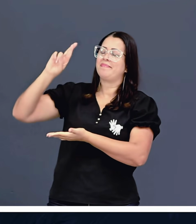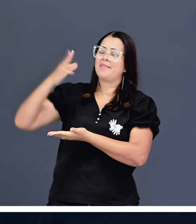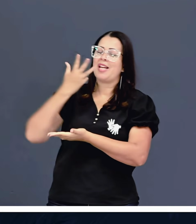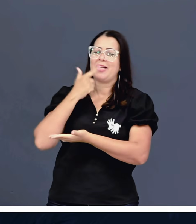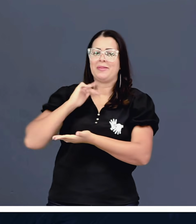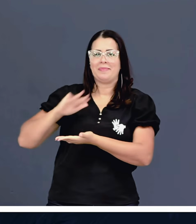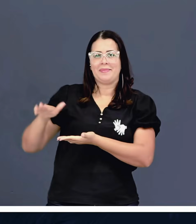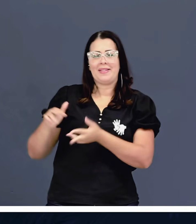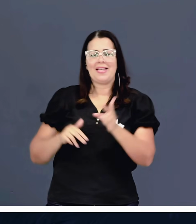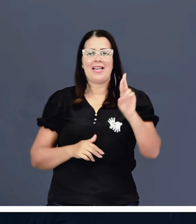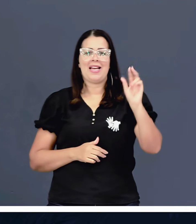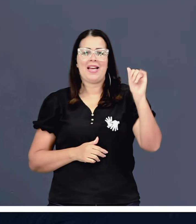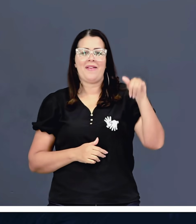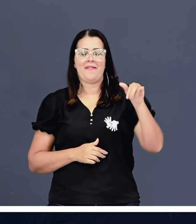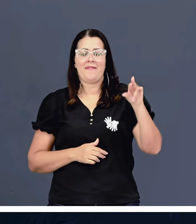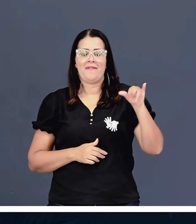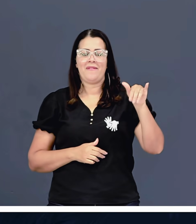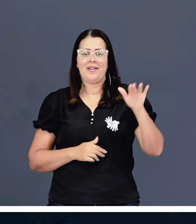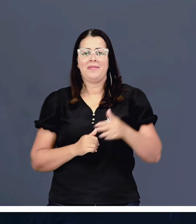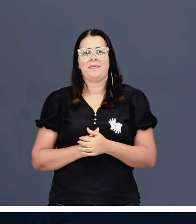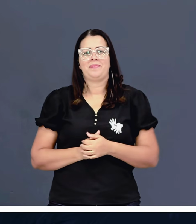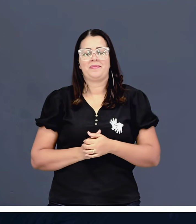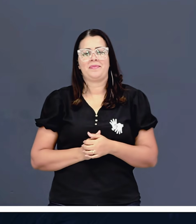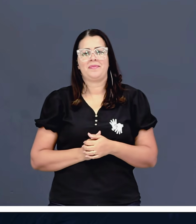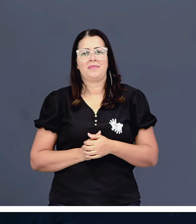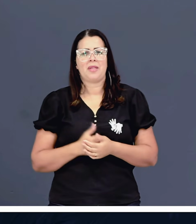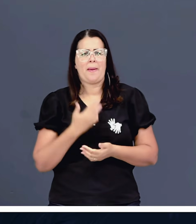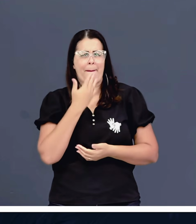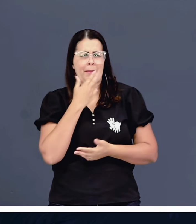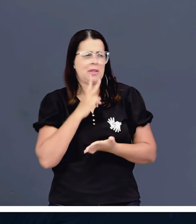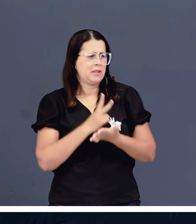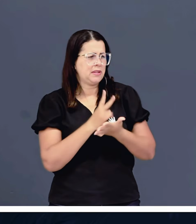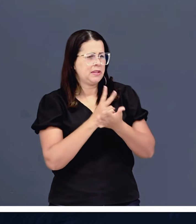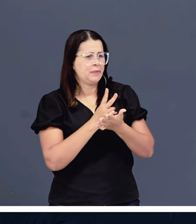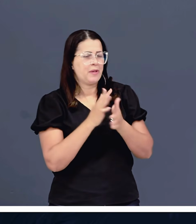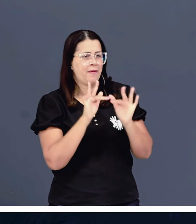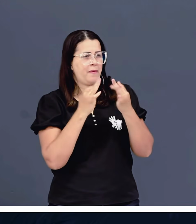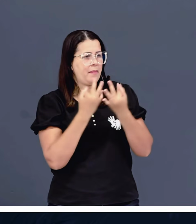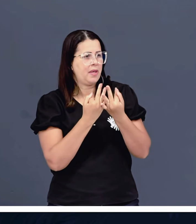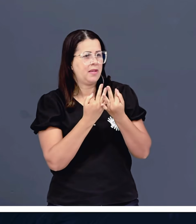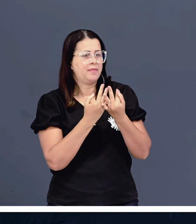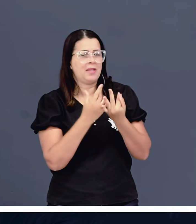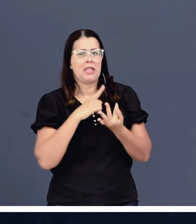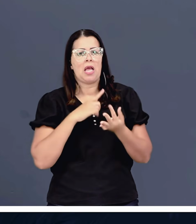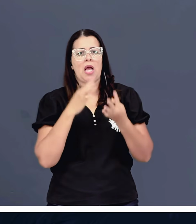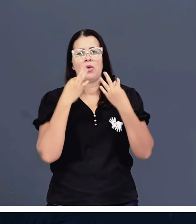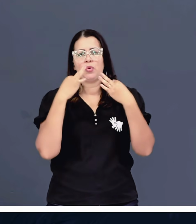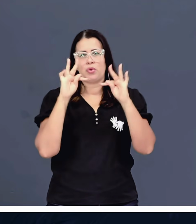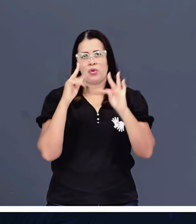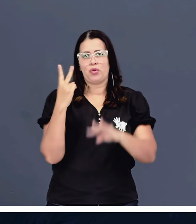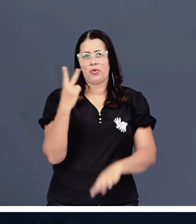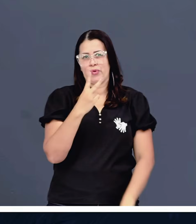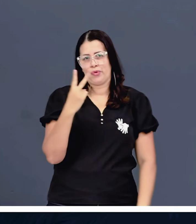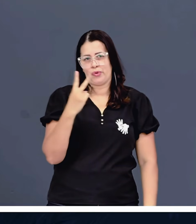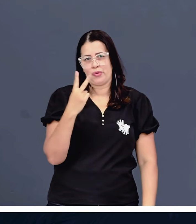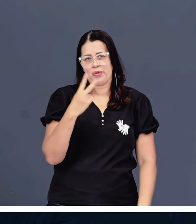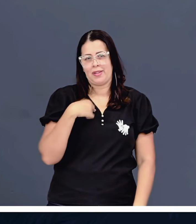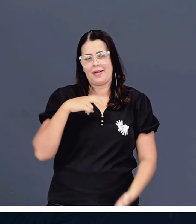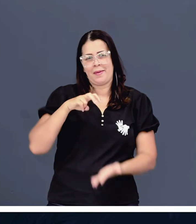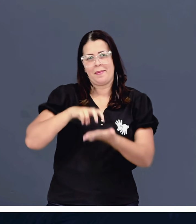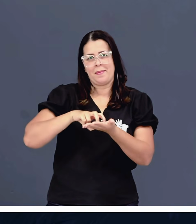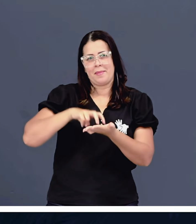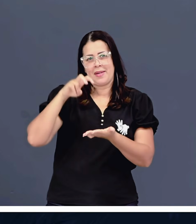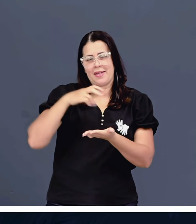Ravi Menseger Schuster. Nós sempre pedimos aos pais que tragam duas testemunhas, que nessa